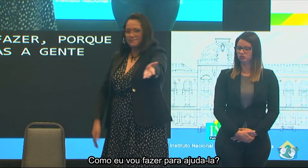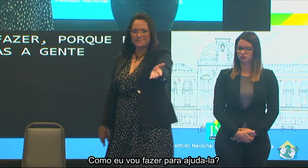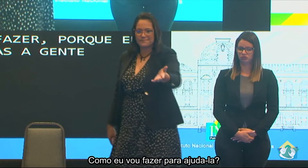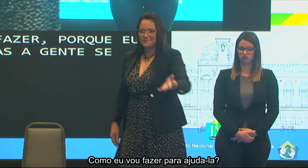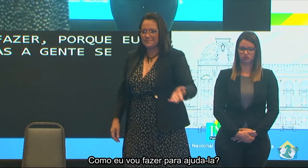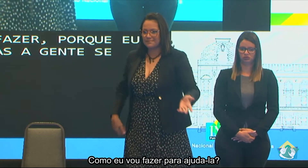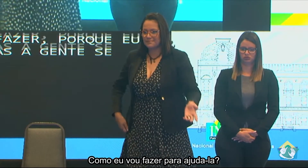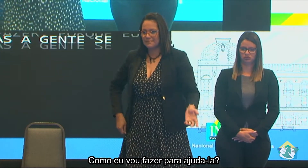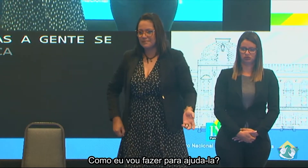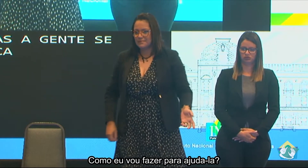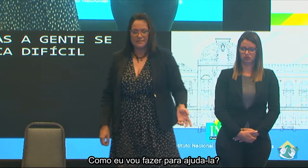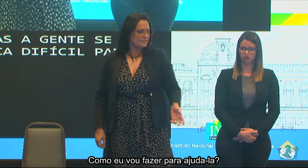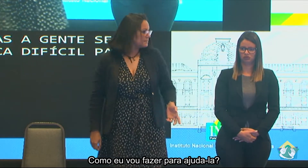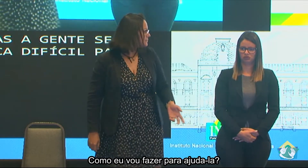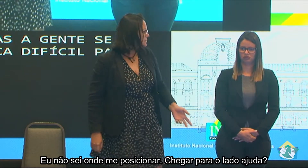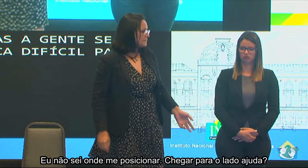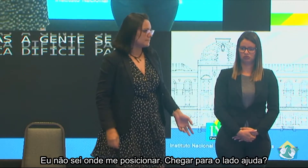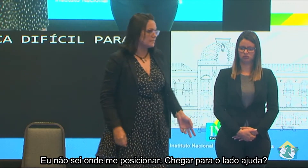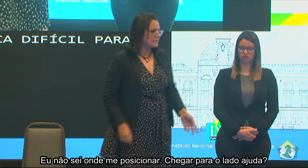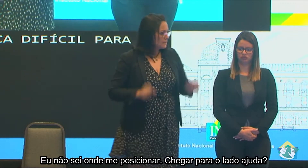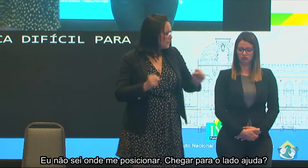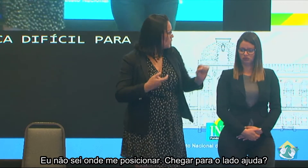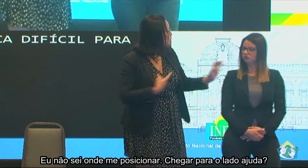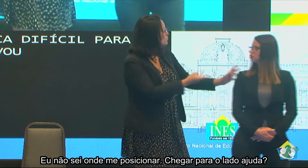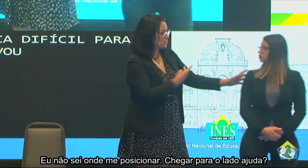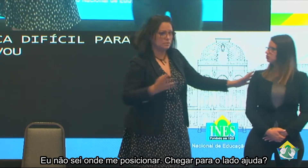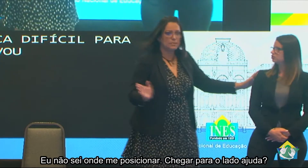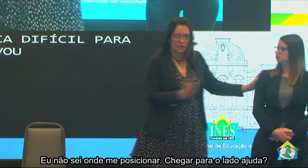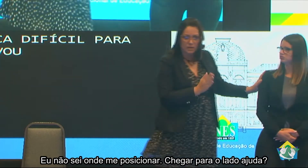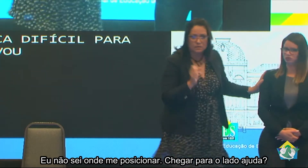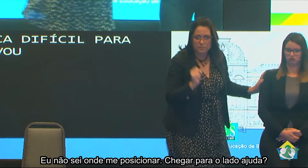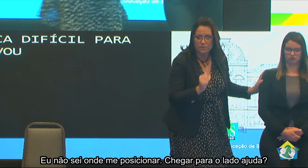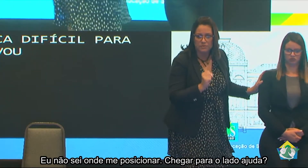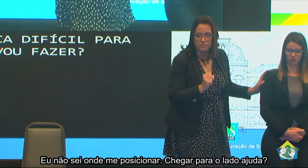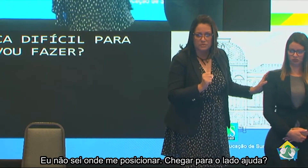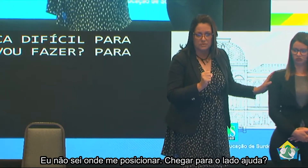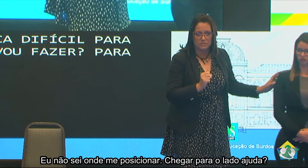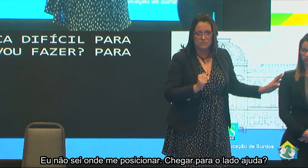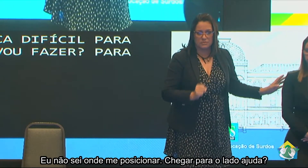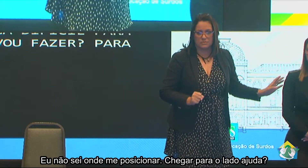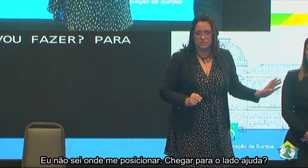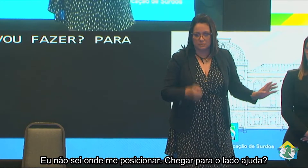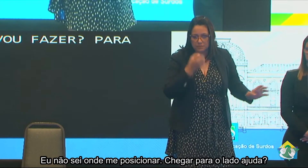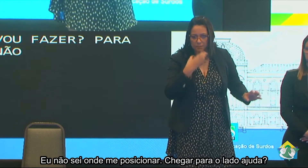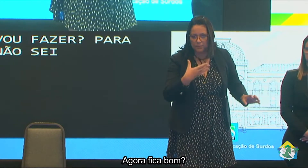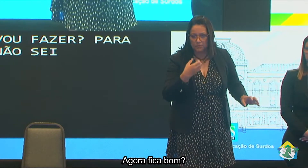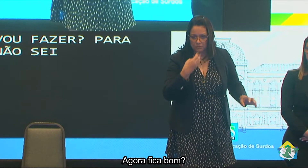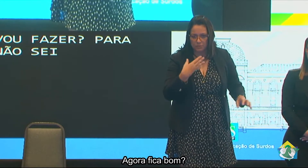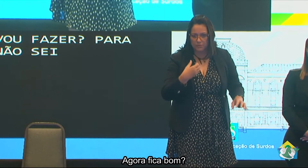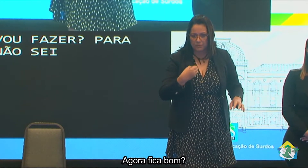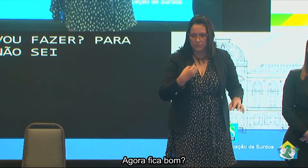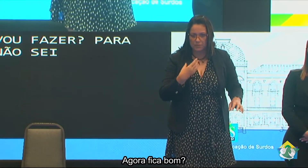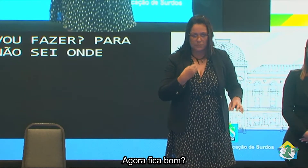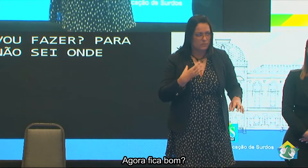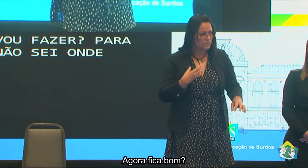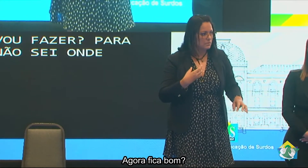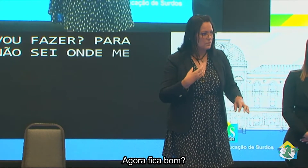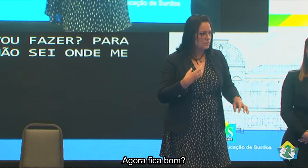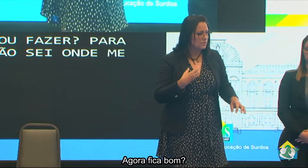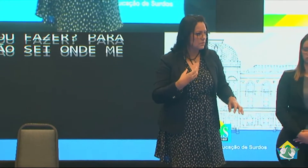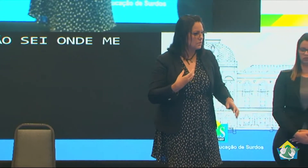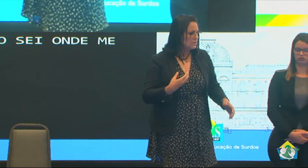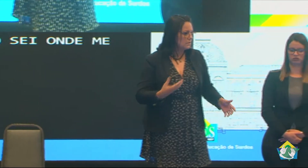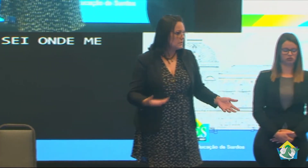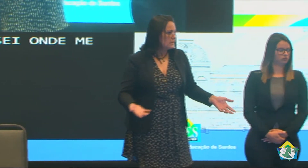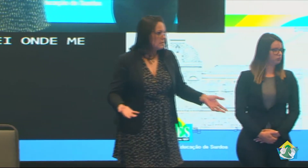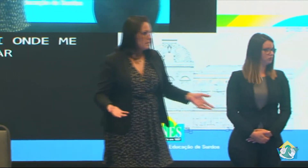vou fazer para ajudá-la? Eu não sei onde me posicionar. A gente chegar pro lado ajuda? Agora fica bom?